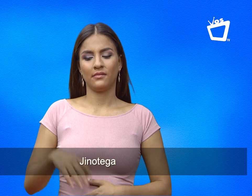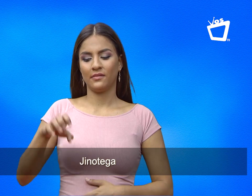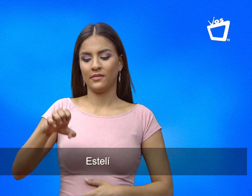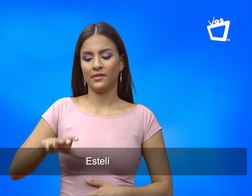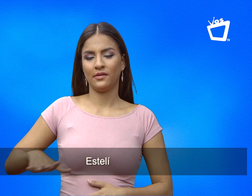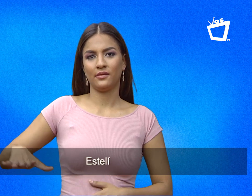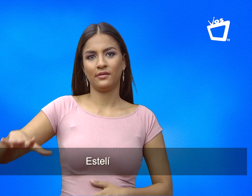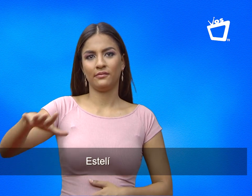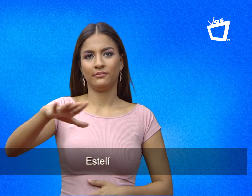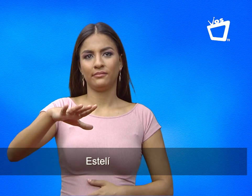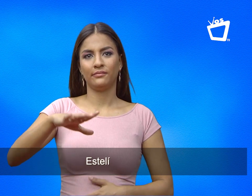estelí